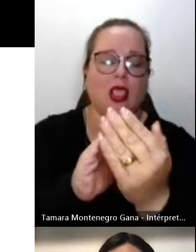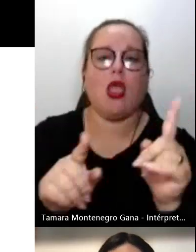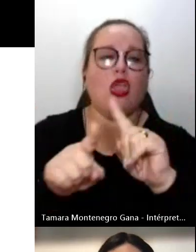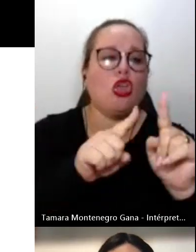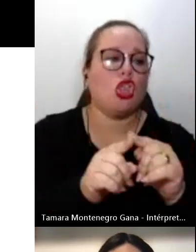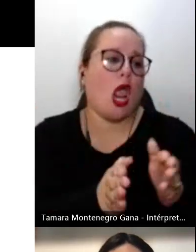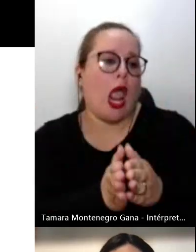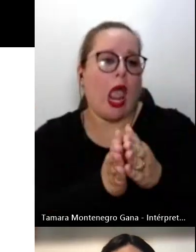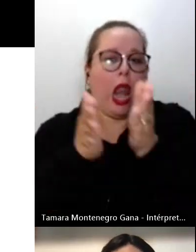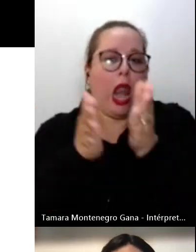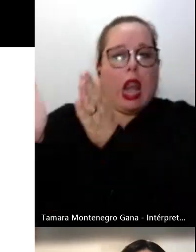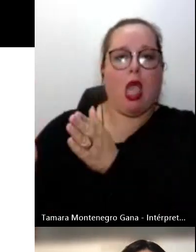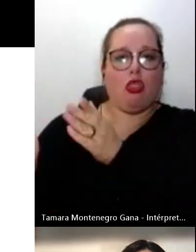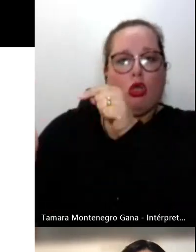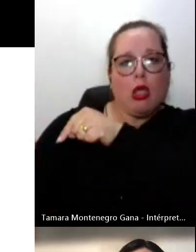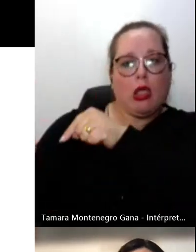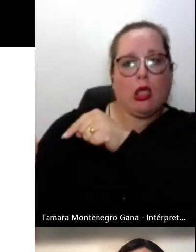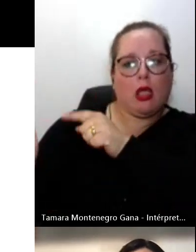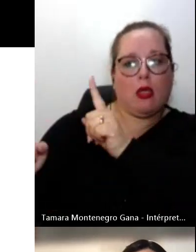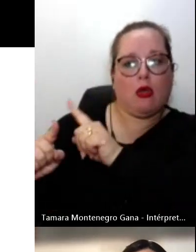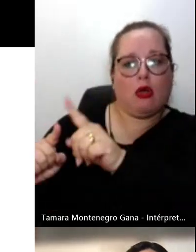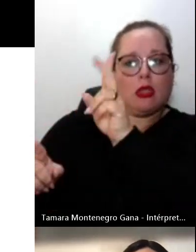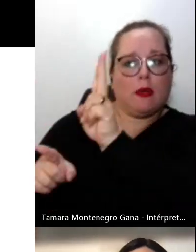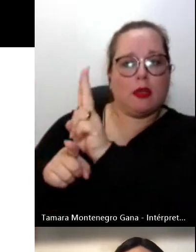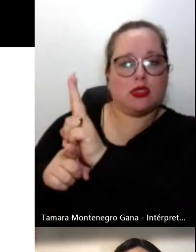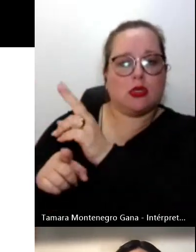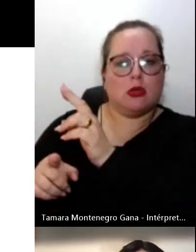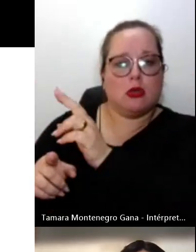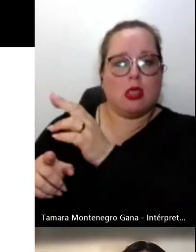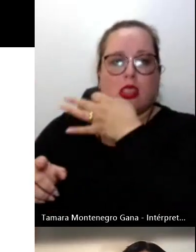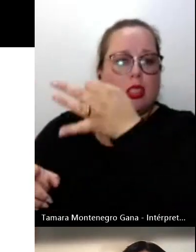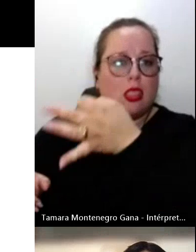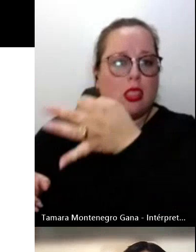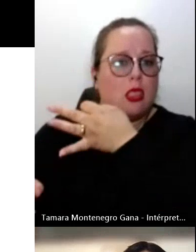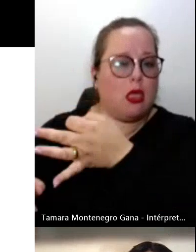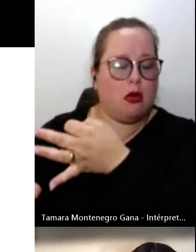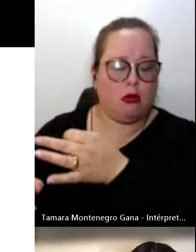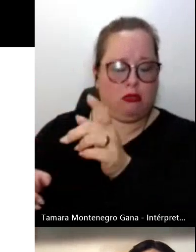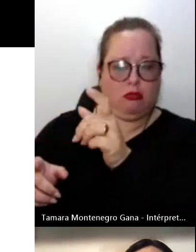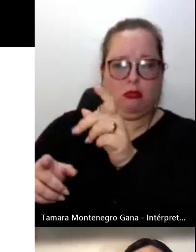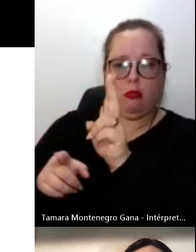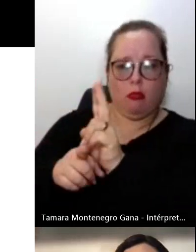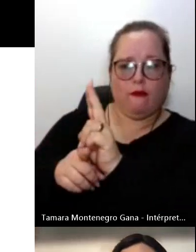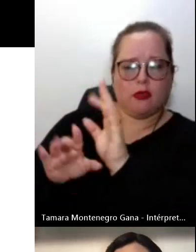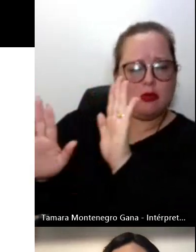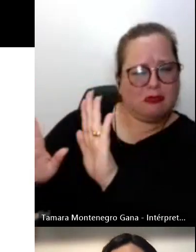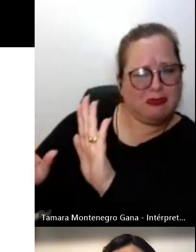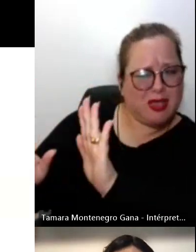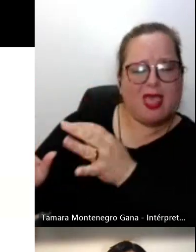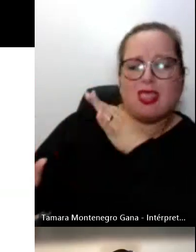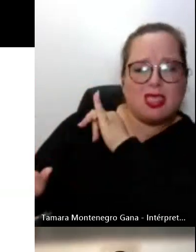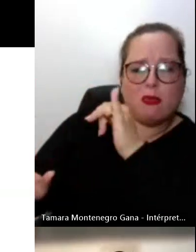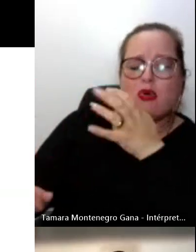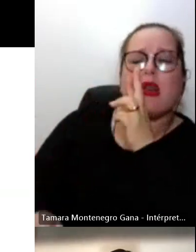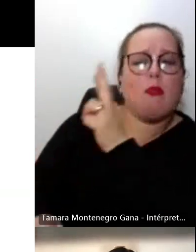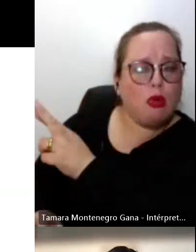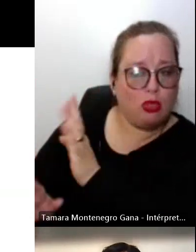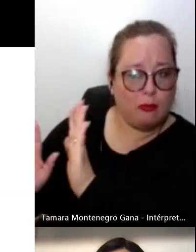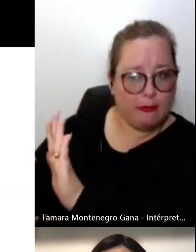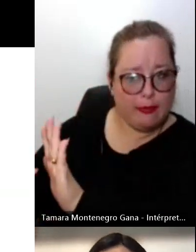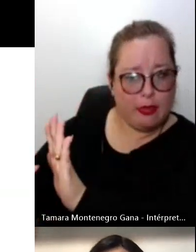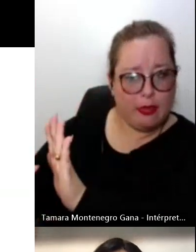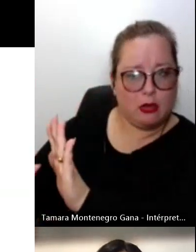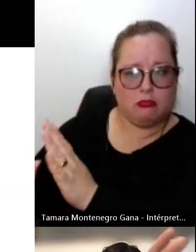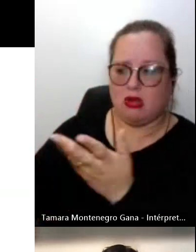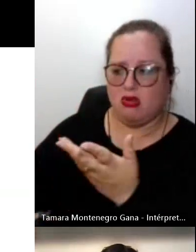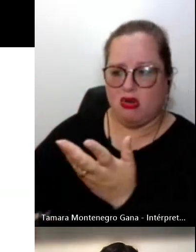derecho hay otra persona que dijo otra cosa y el profesor sordo dice, espérame, después te respondo. Y tú dices,